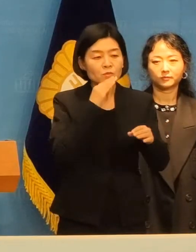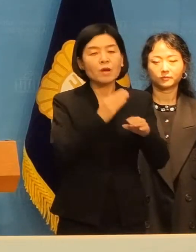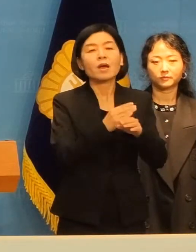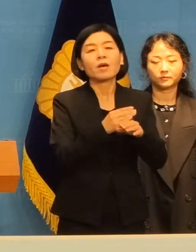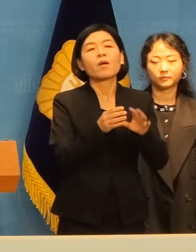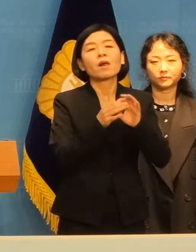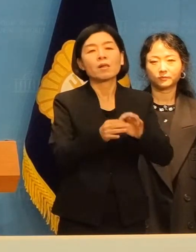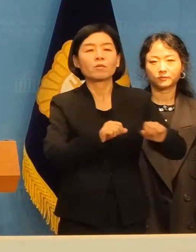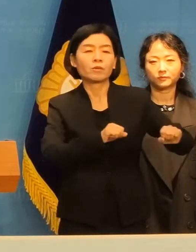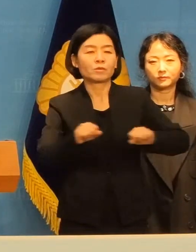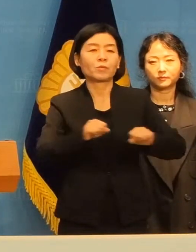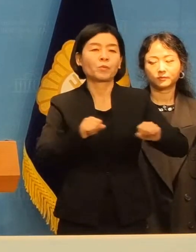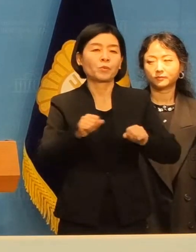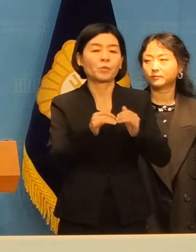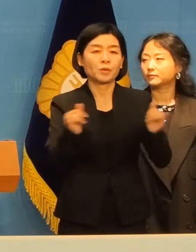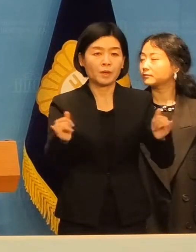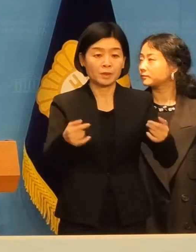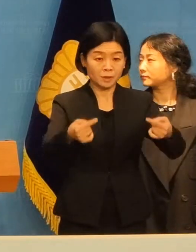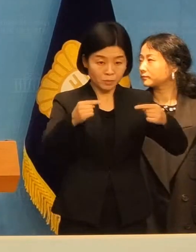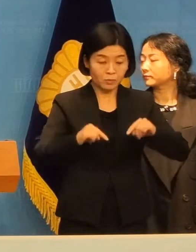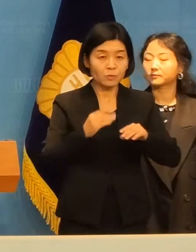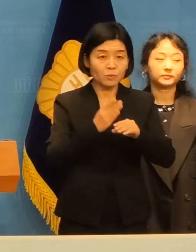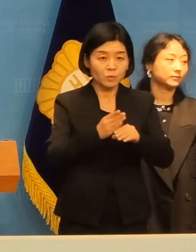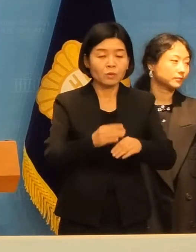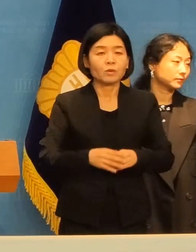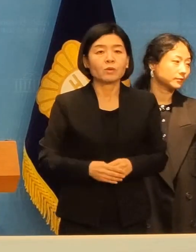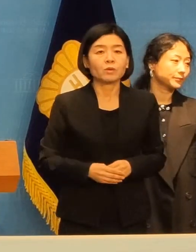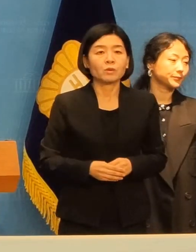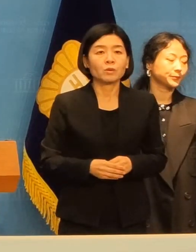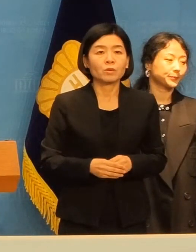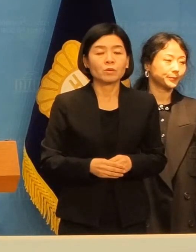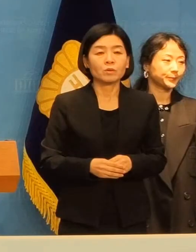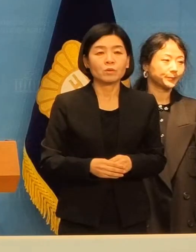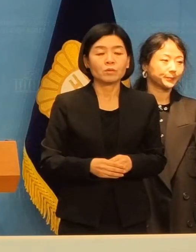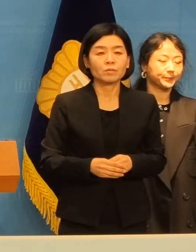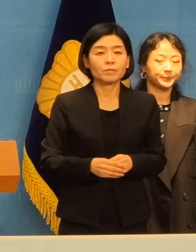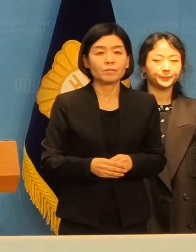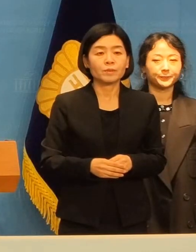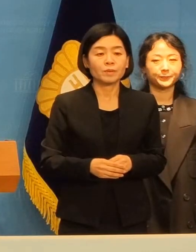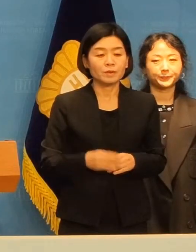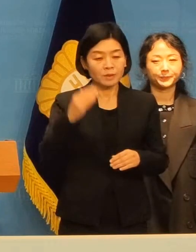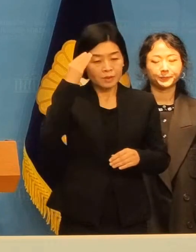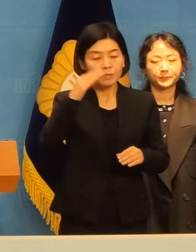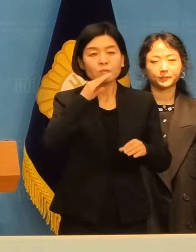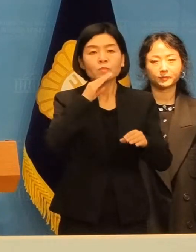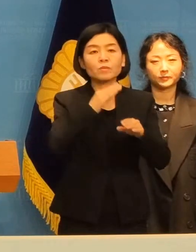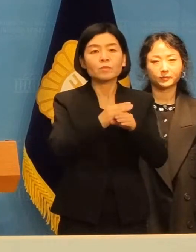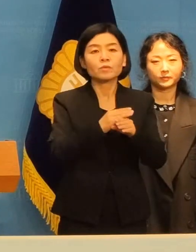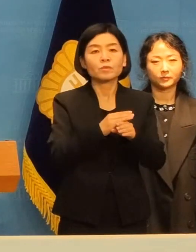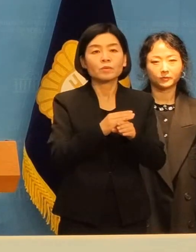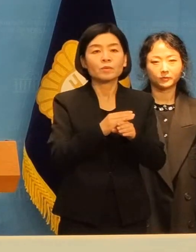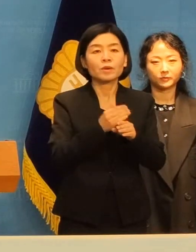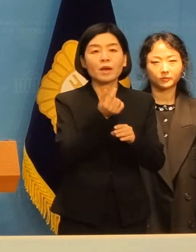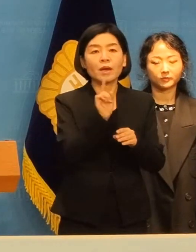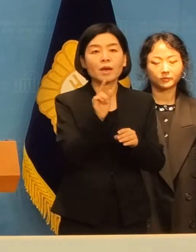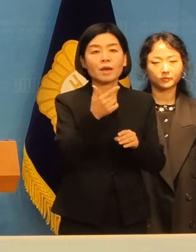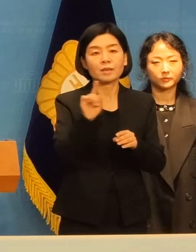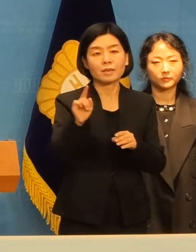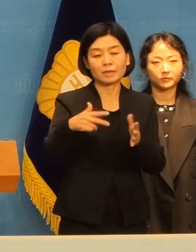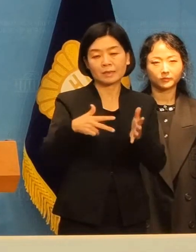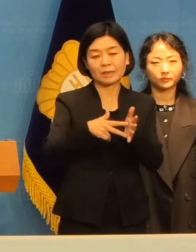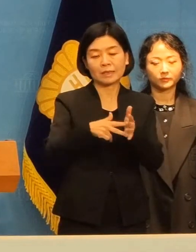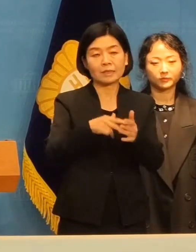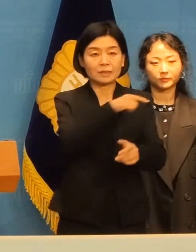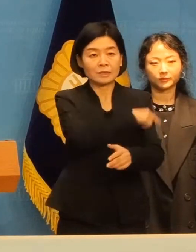국제인권활동가님께서 함께하고 계십니다. 그럼 우선 손광주 남북하나재단 전 이사장님의 말씀을 듣도록